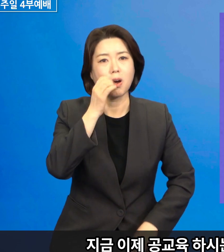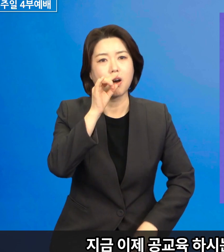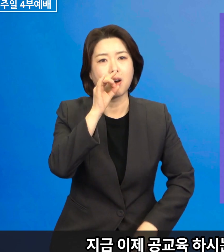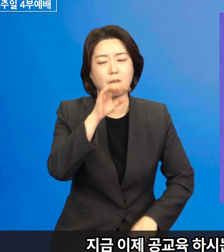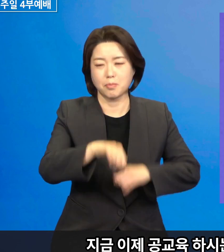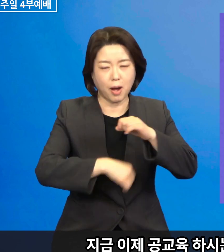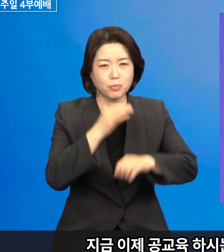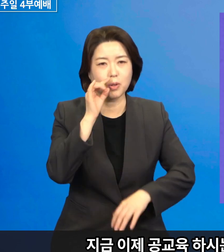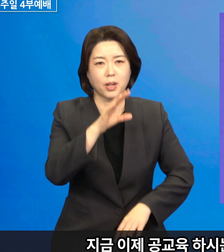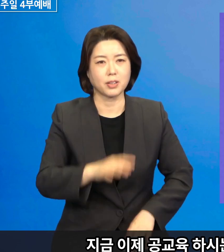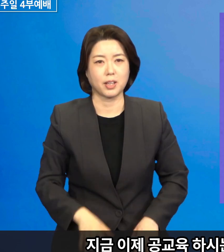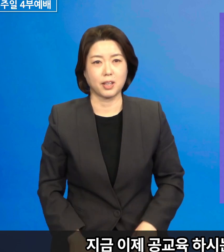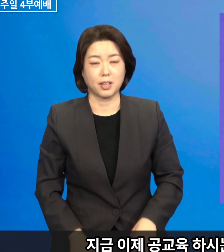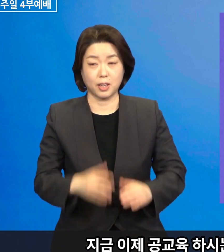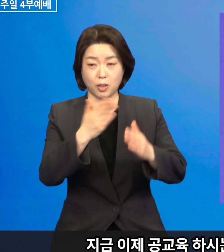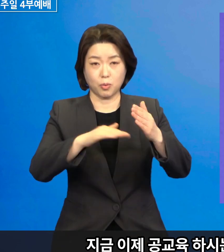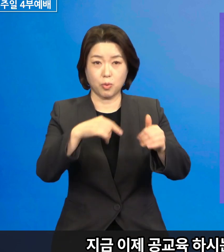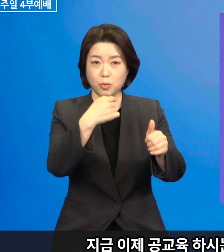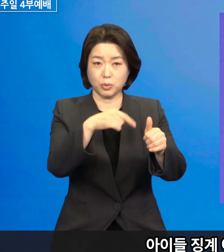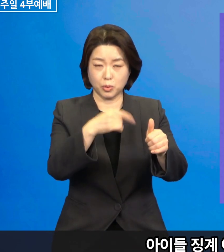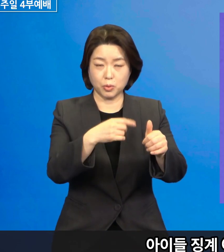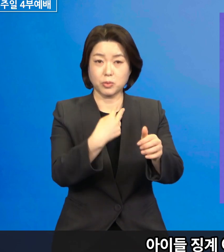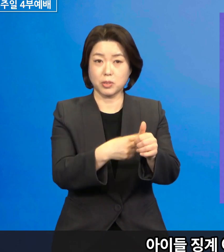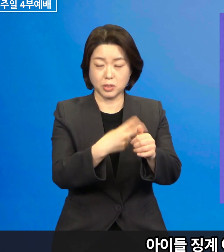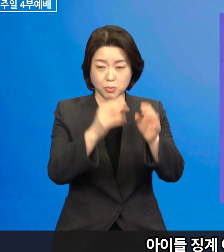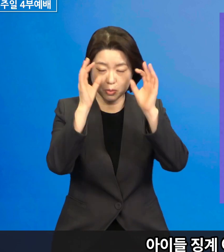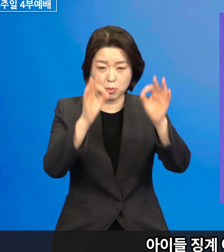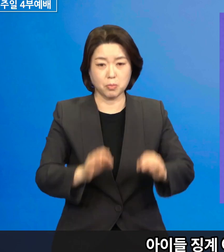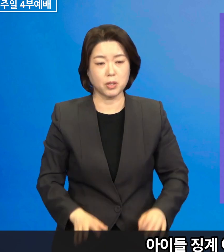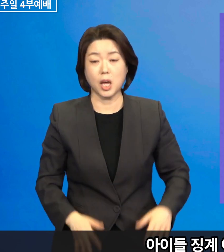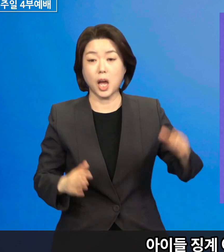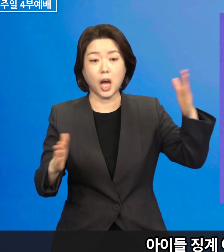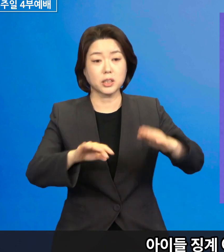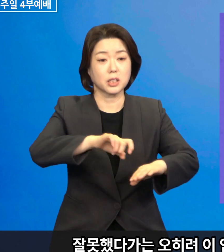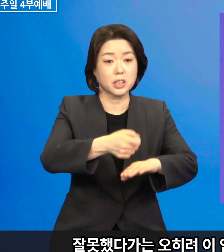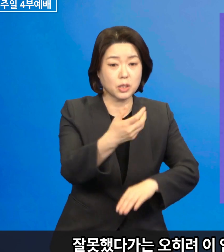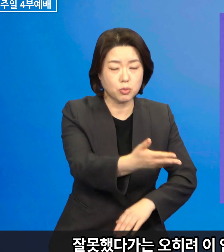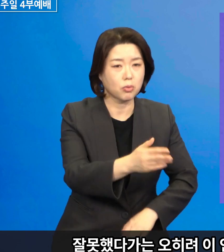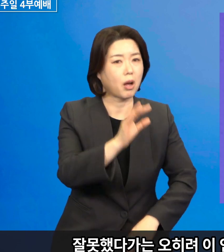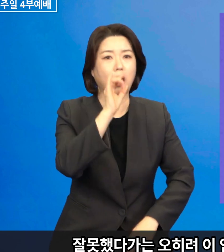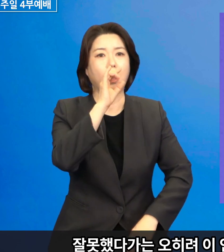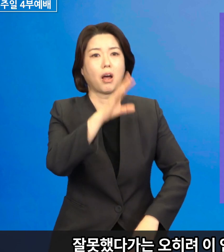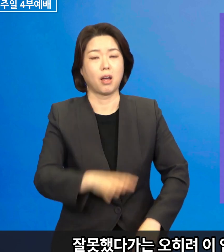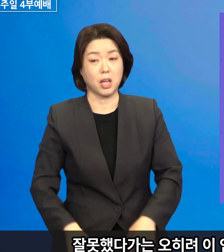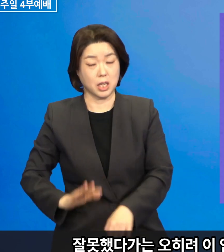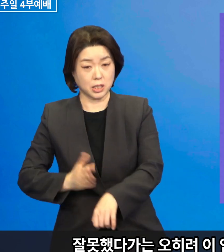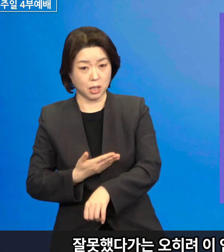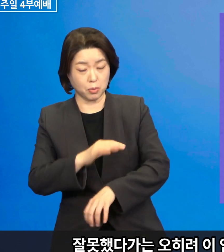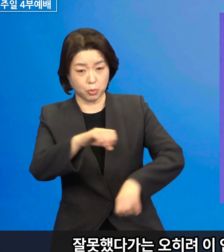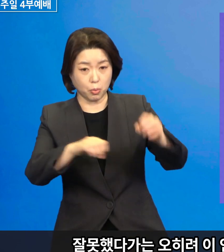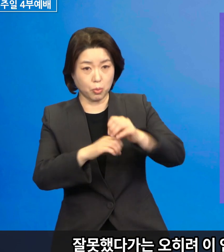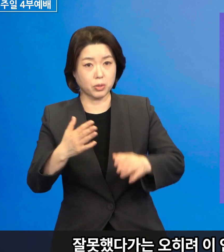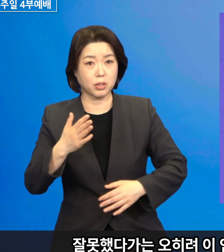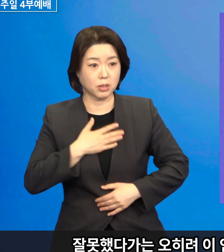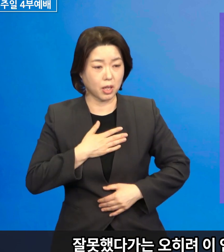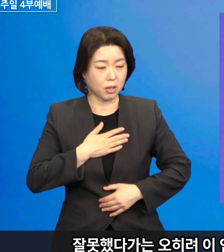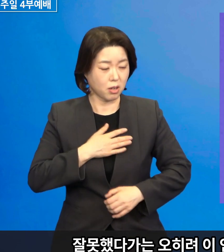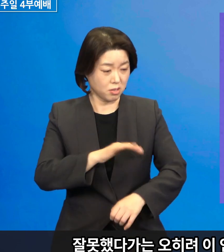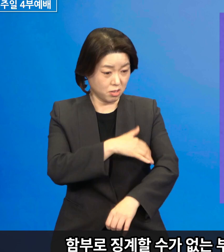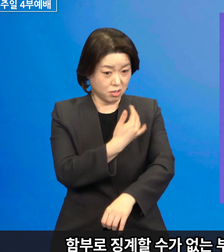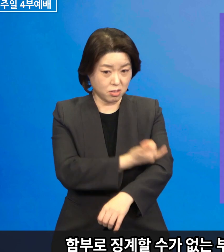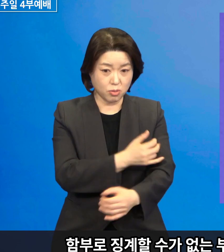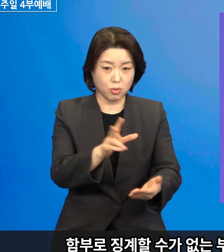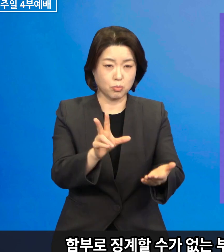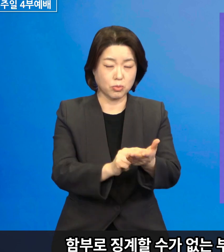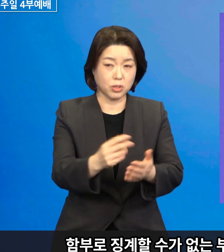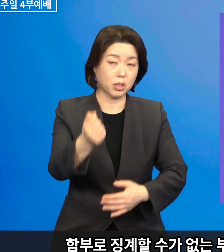이제 공교육 하시는 선생님들의 입장을 보면 아이들 징계 어렵다는 거야. 잘못했다가는 오히려 이 인권 문제로 공격을